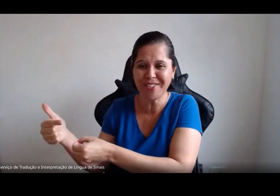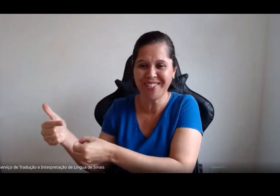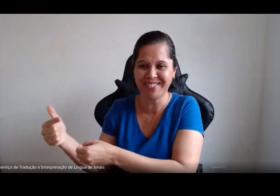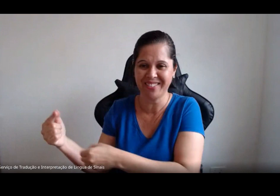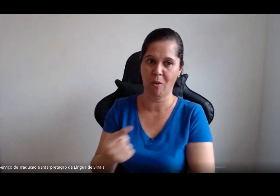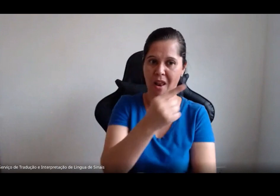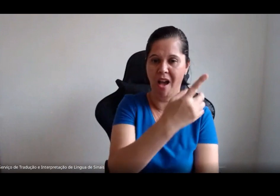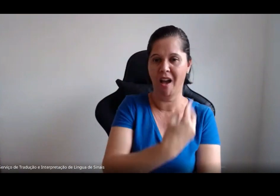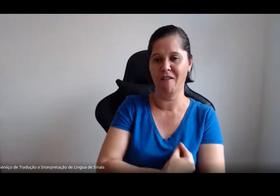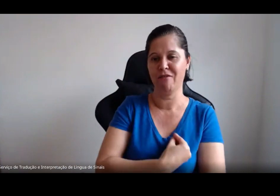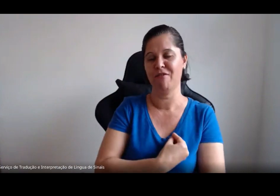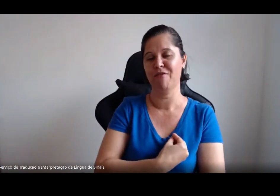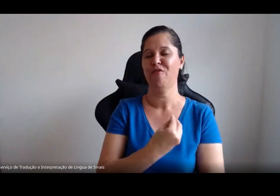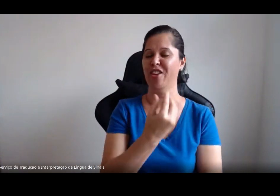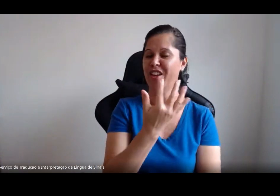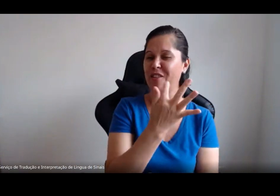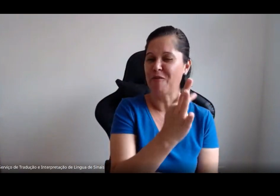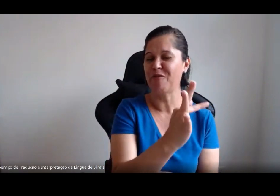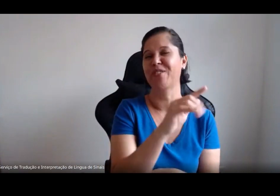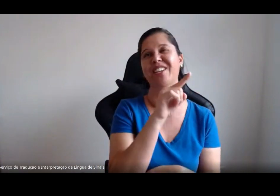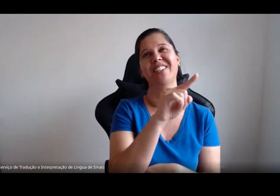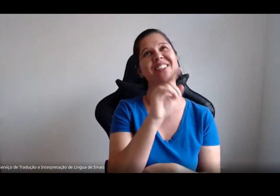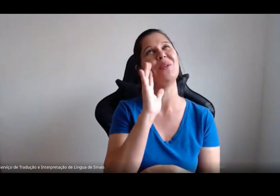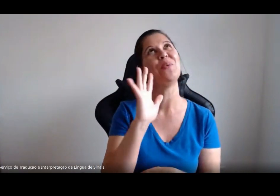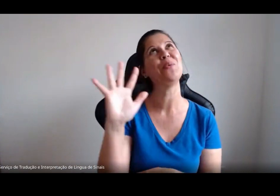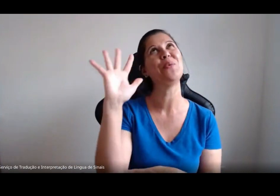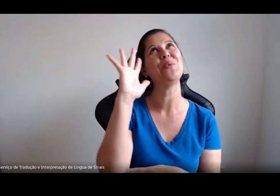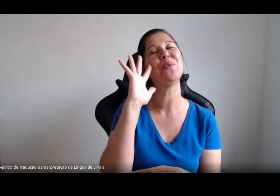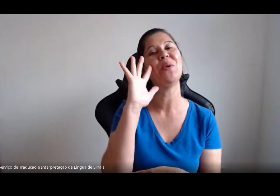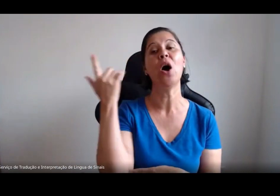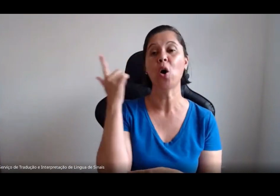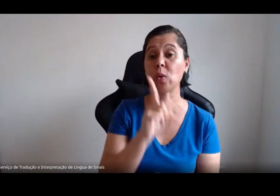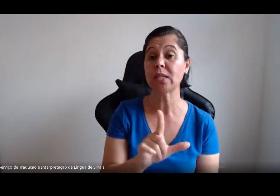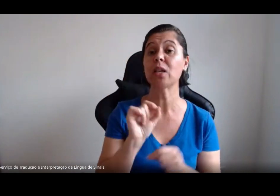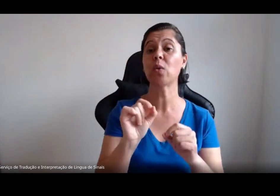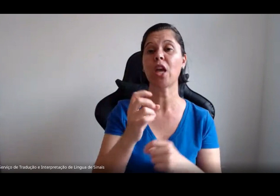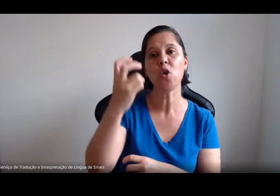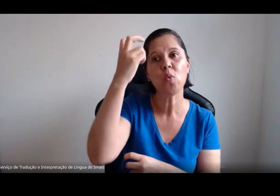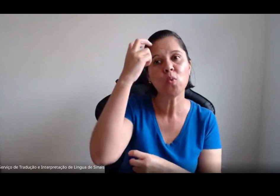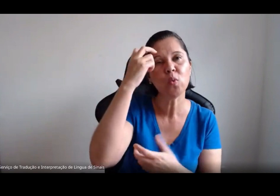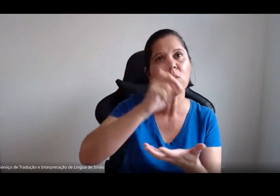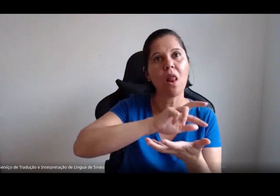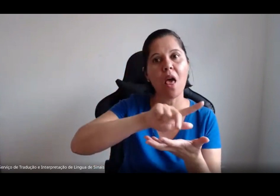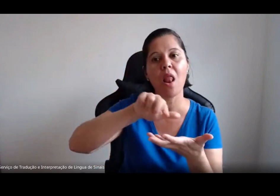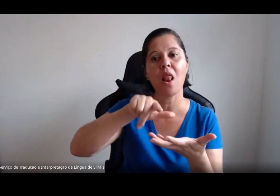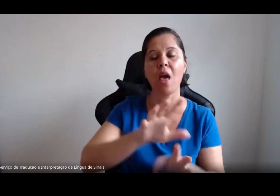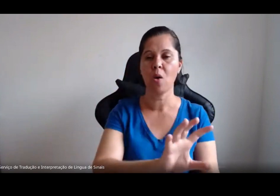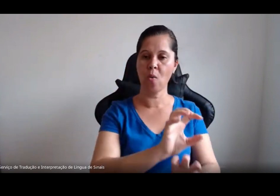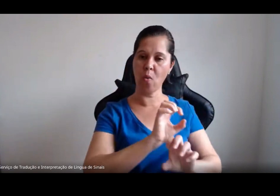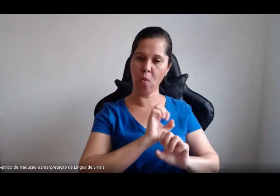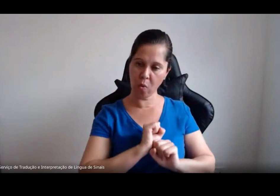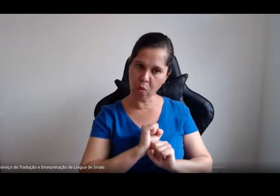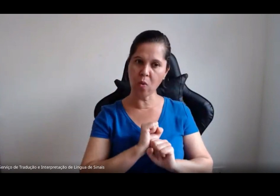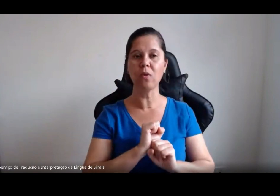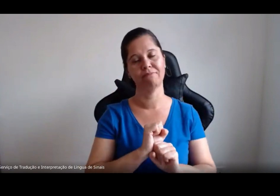Viver em outro país, né, na Europa, meu sonho, né, poder adquirir uma outra cultura, mesmo que fosse